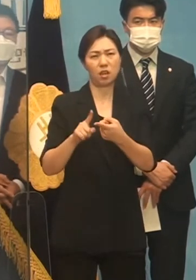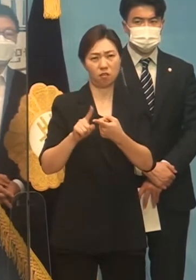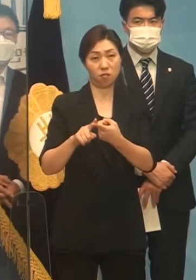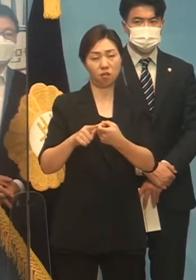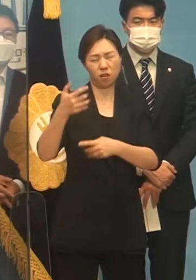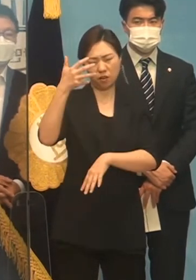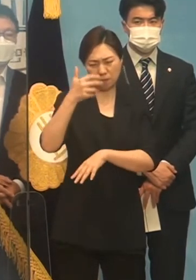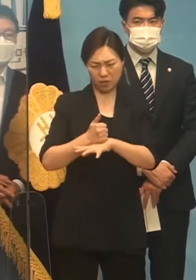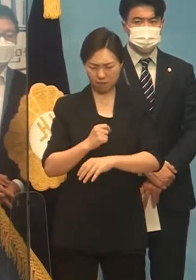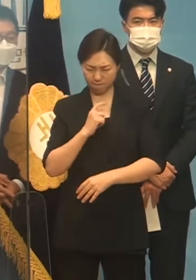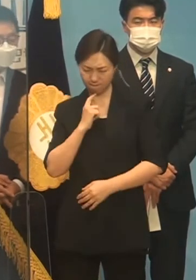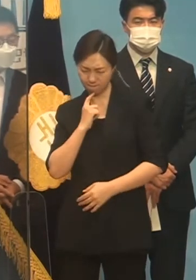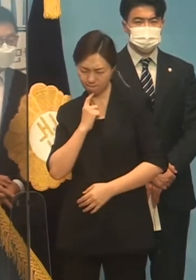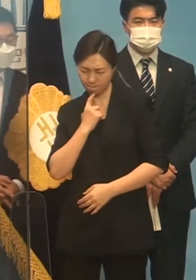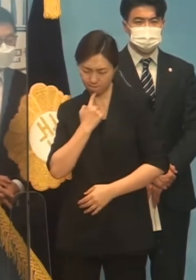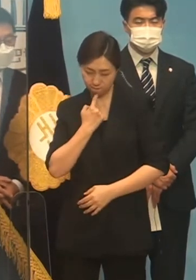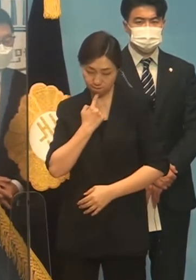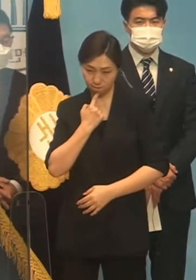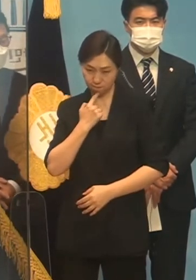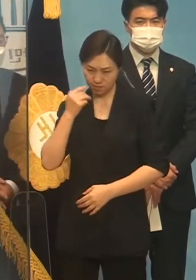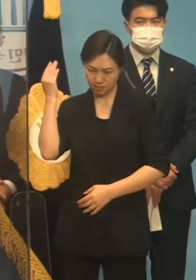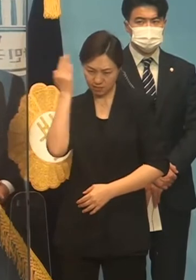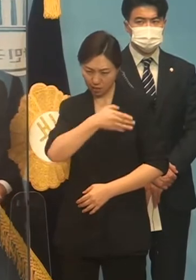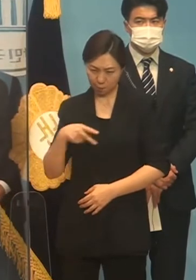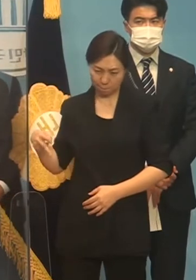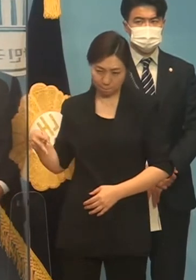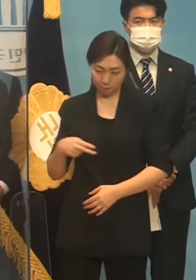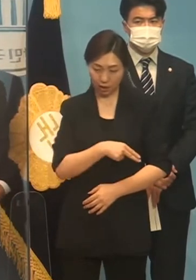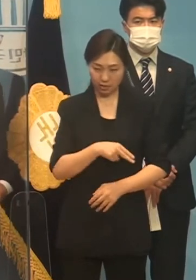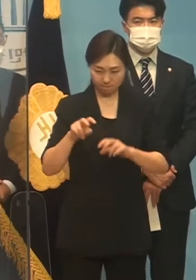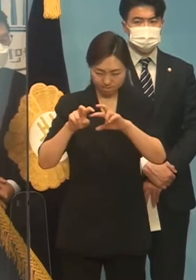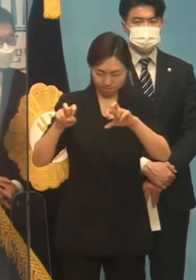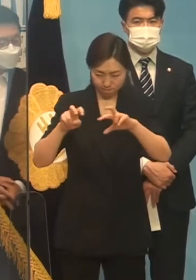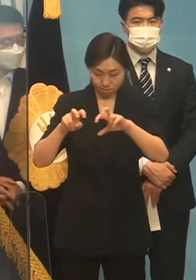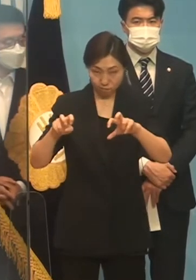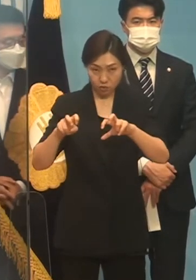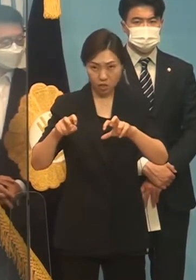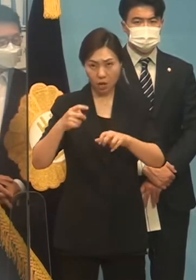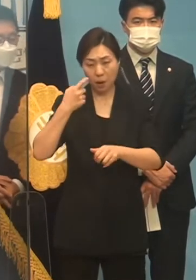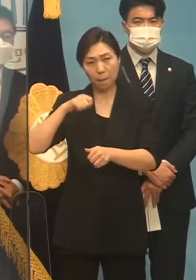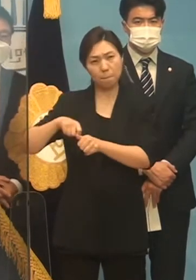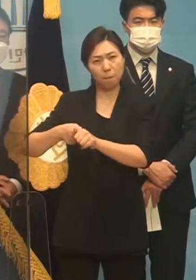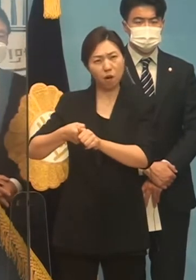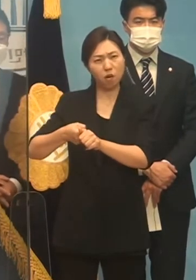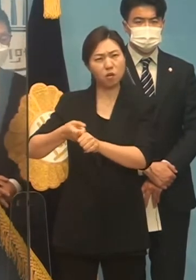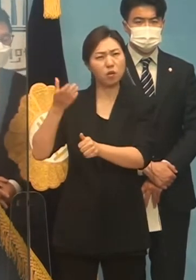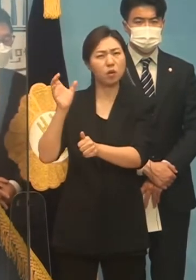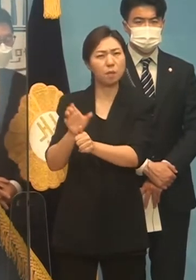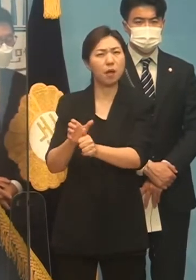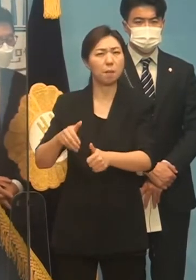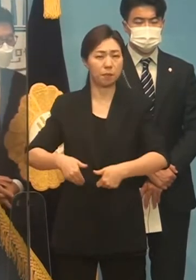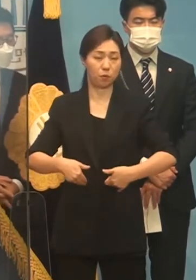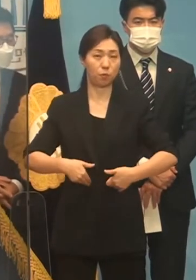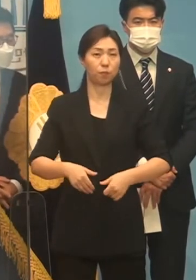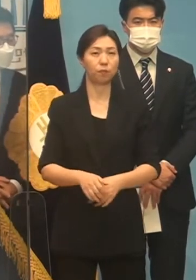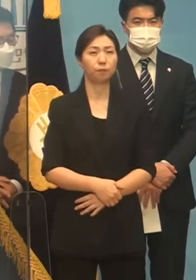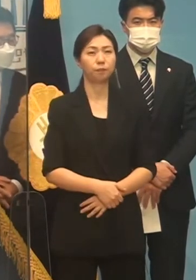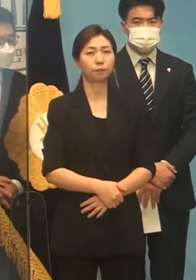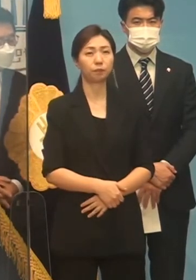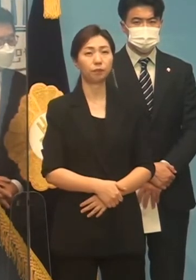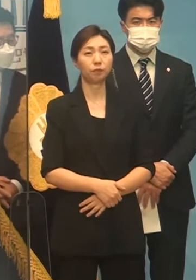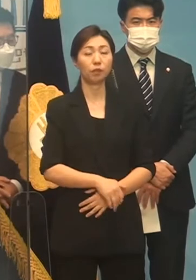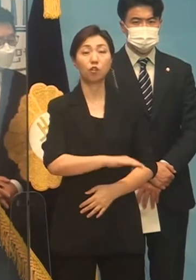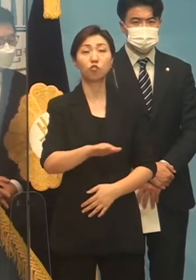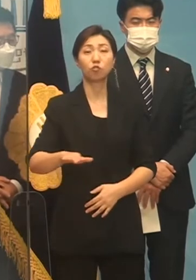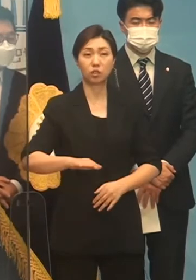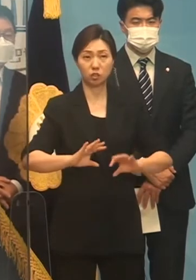끝까지 추적해서 척결해야 합니다. 오늘 이낙연 캠프 의원단 전원은 국민의힘